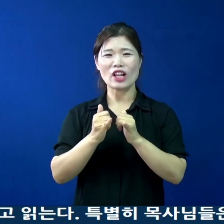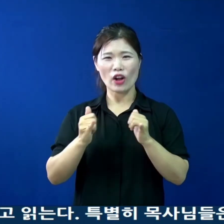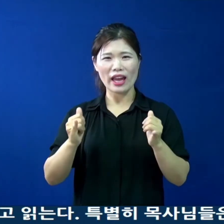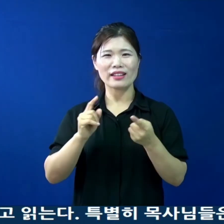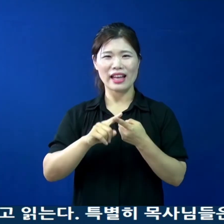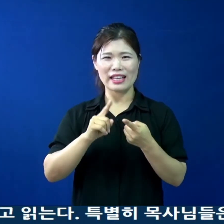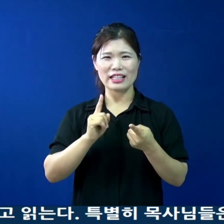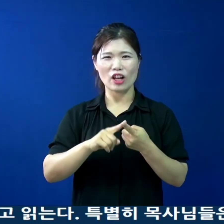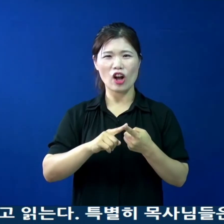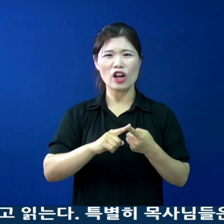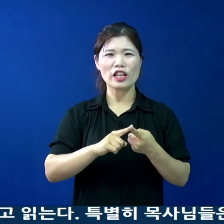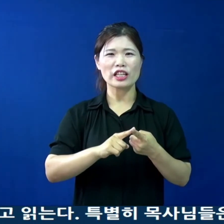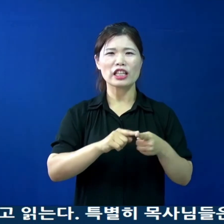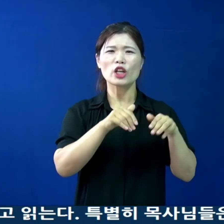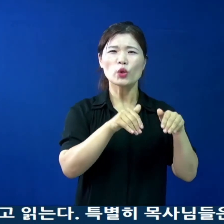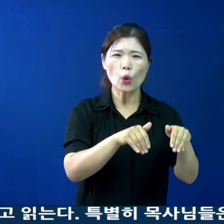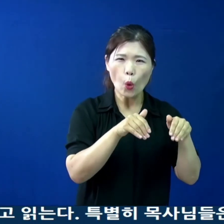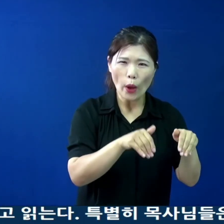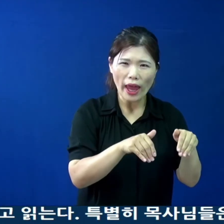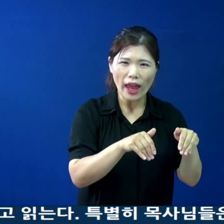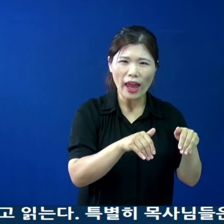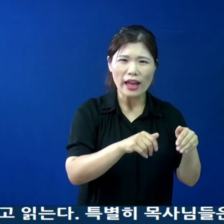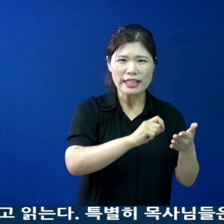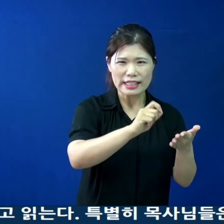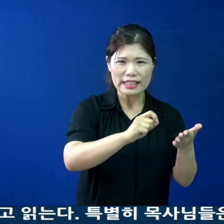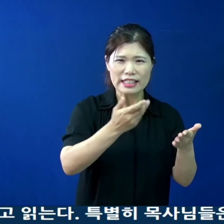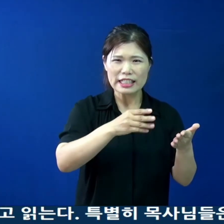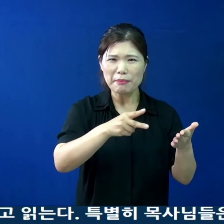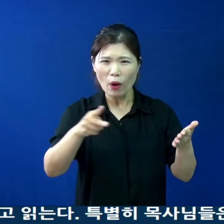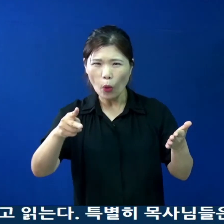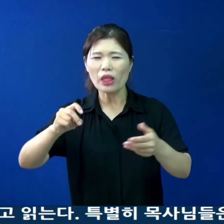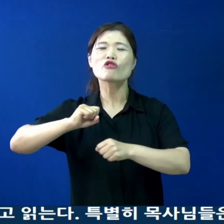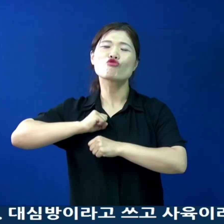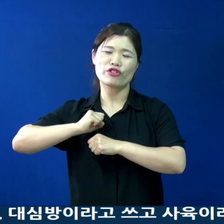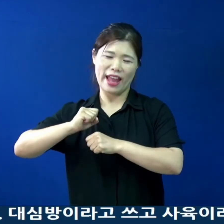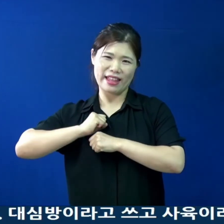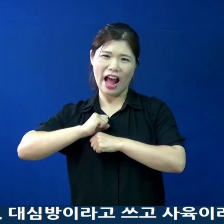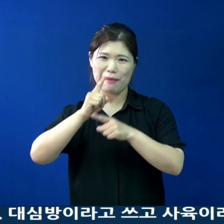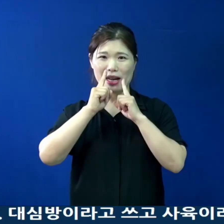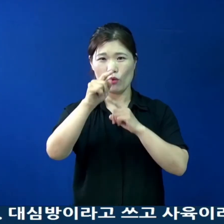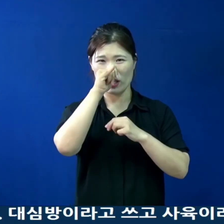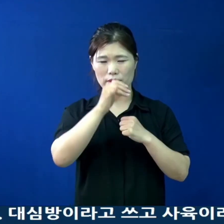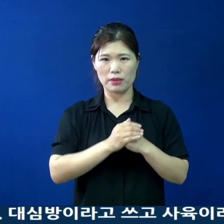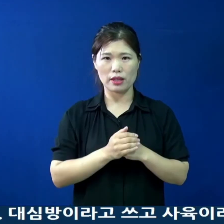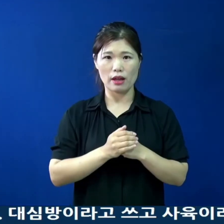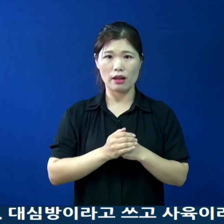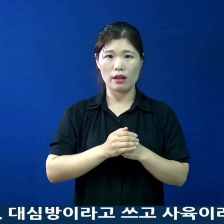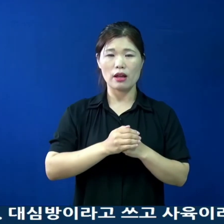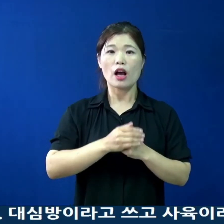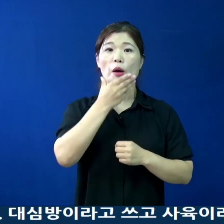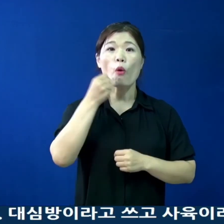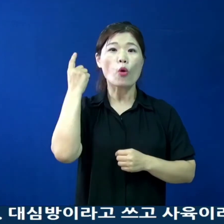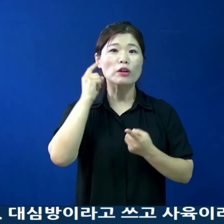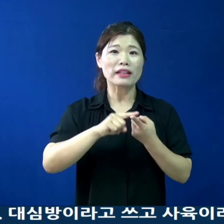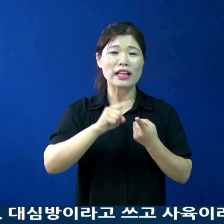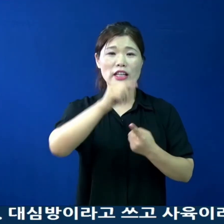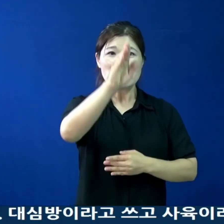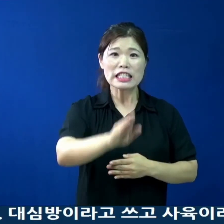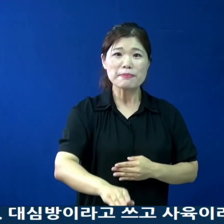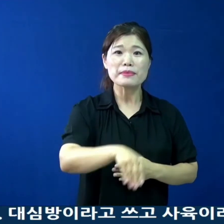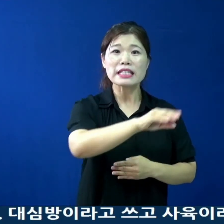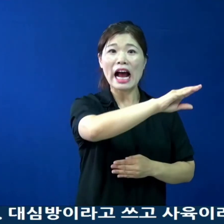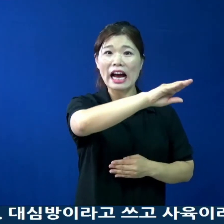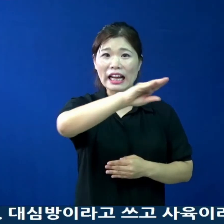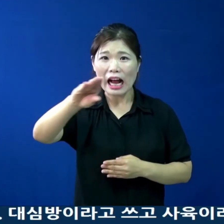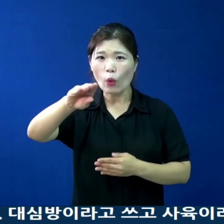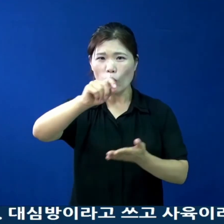군대라고 읽으시는 분입니다. 이제 예수 그리스도의 복음의 은혜를 아는 우리는 십자가라고 쓰고 예수라고 읽을 수